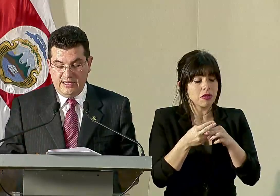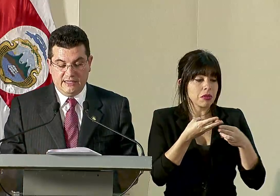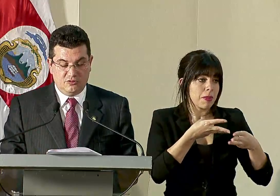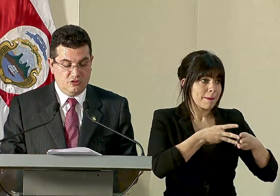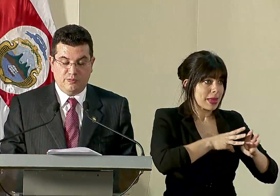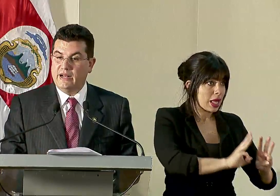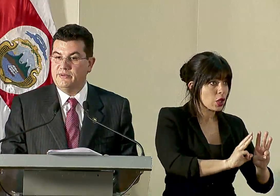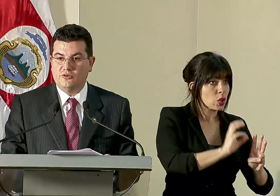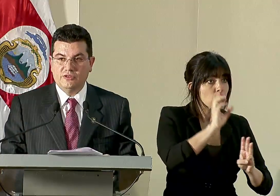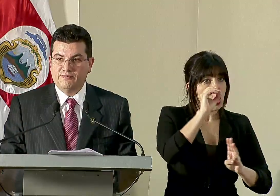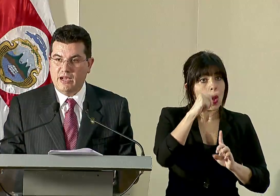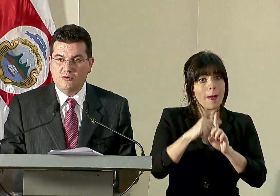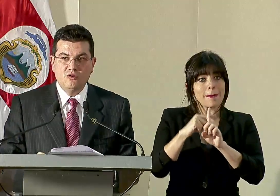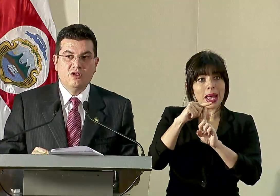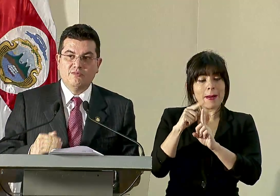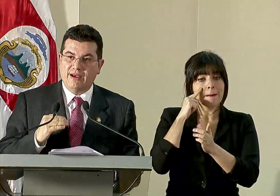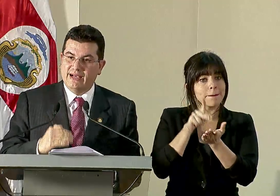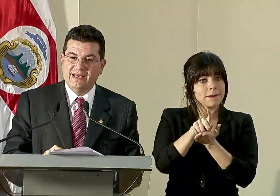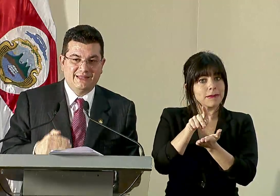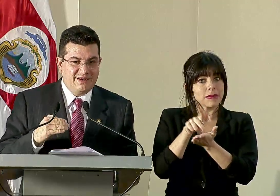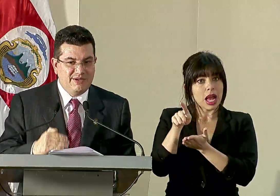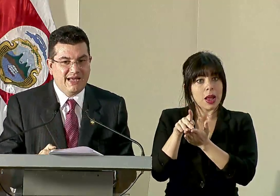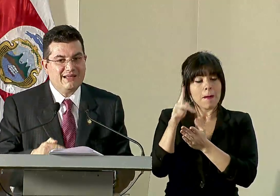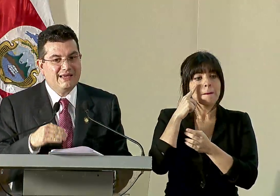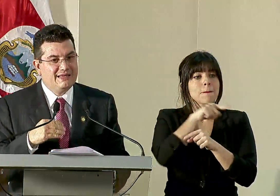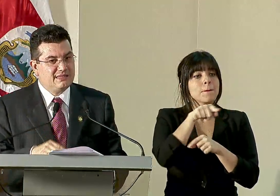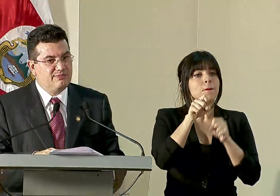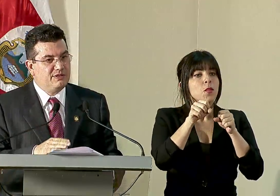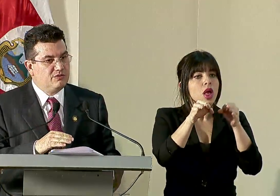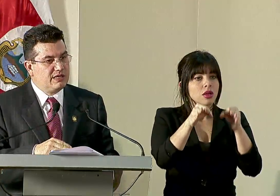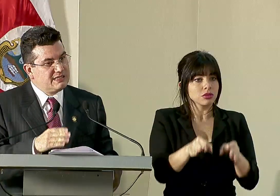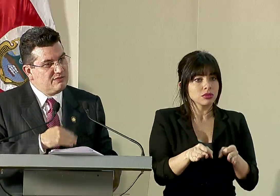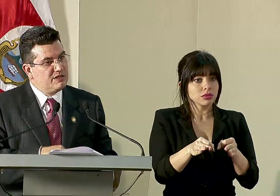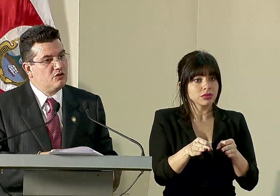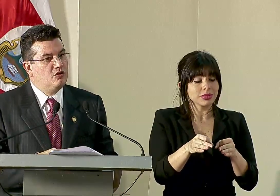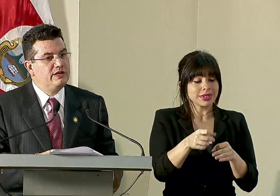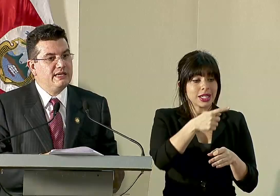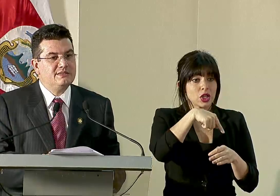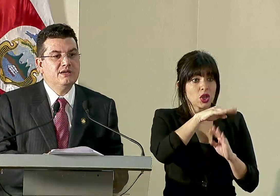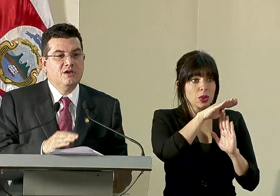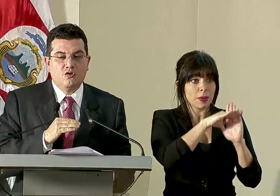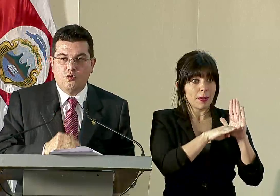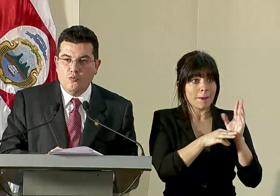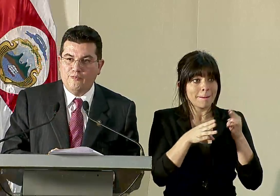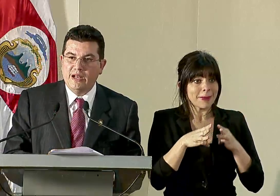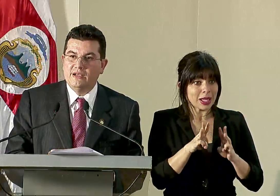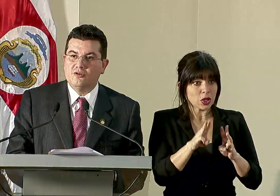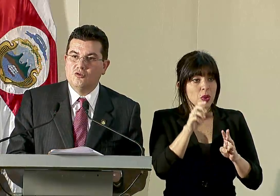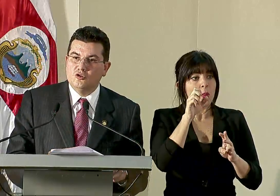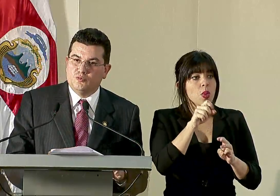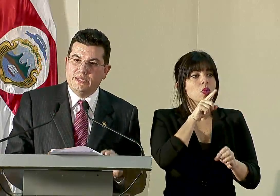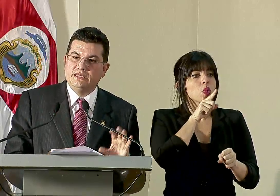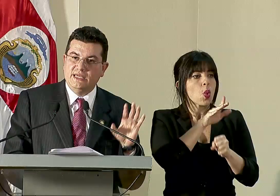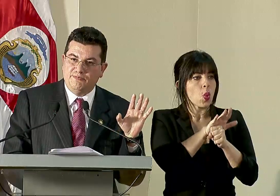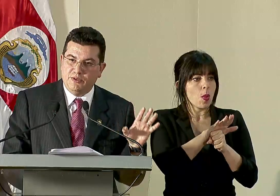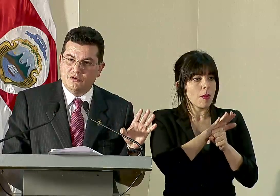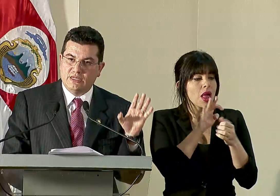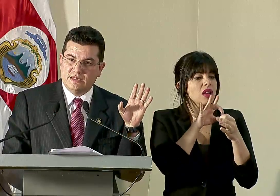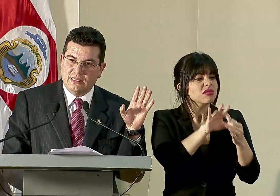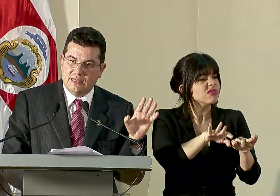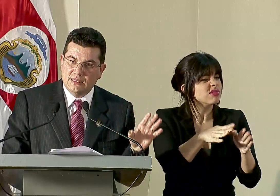metodologías o los parámetros de pago, para que determinar que esas metodologías cumplan con los